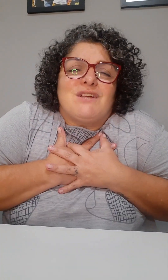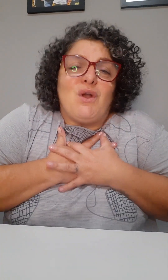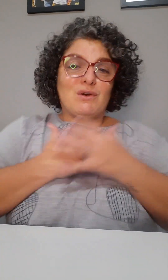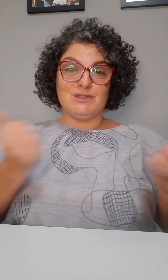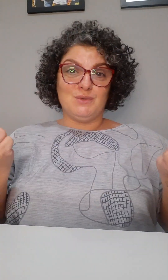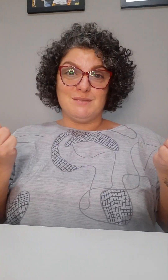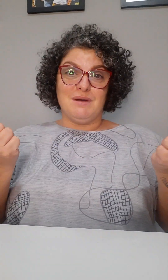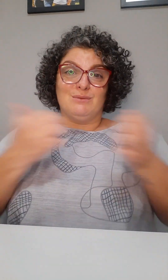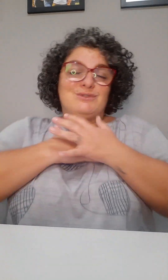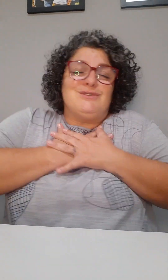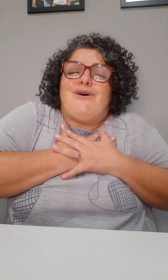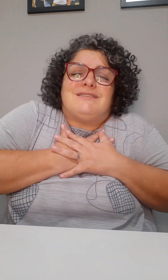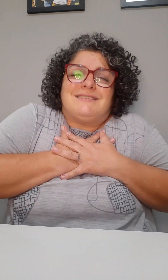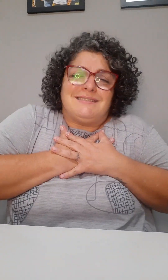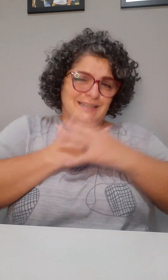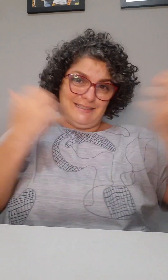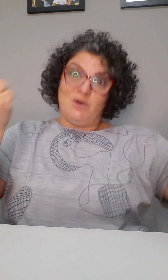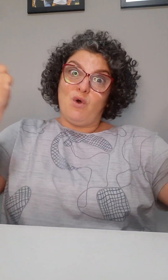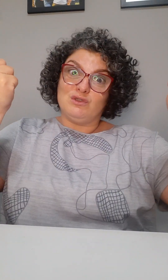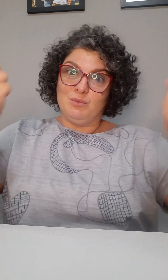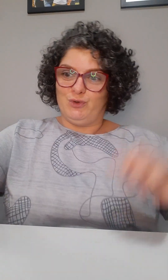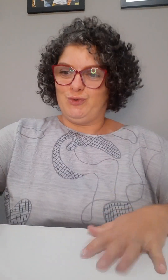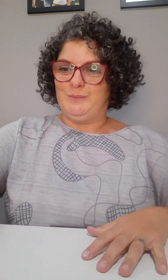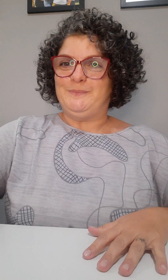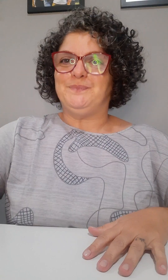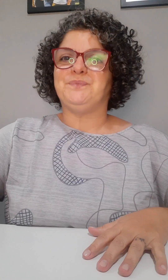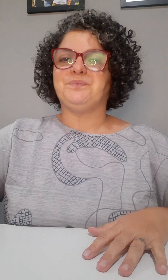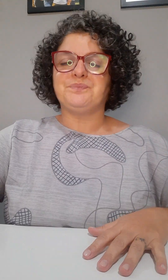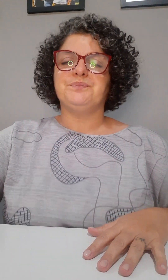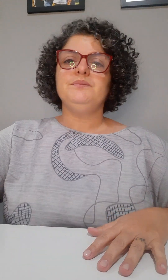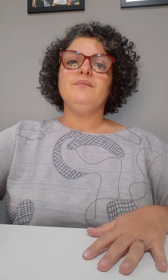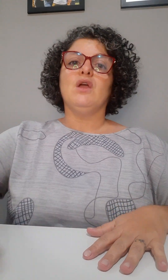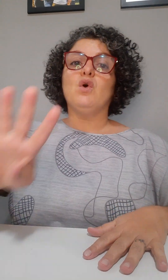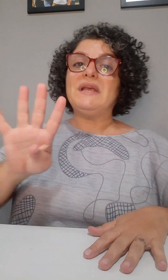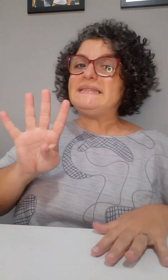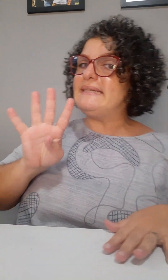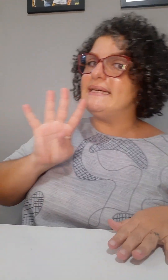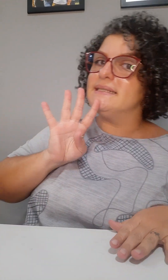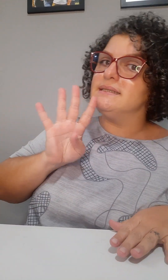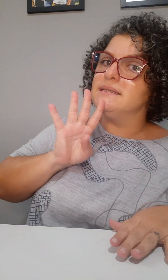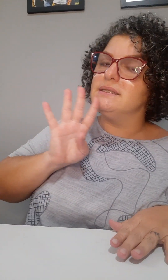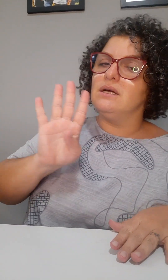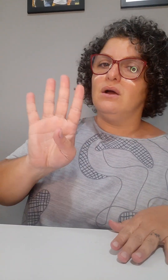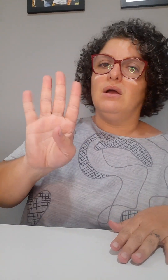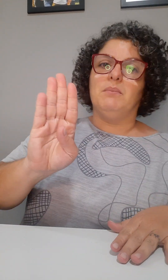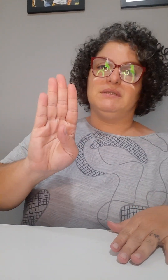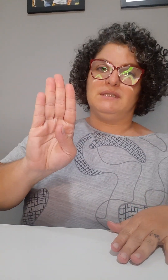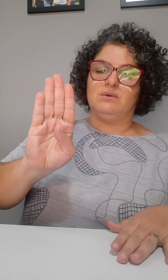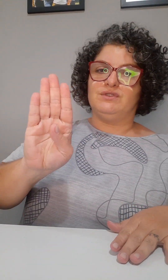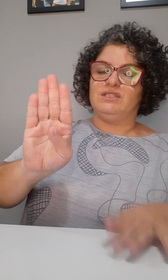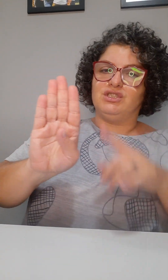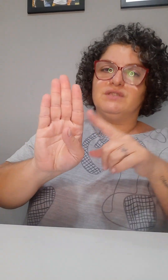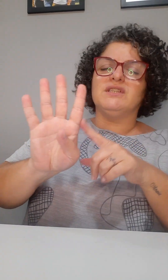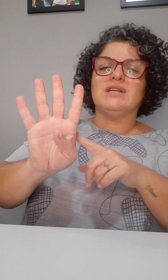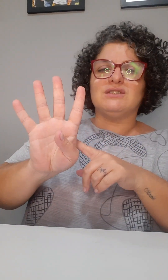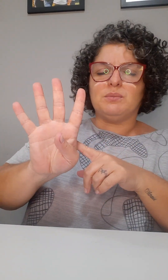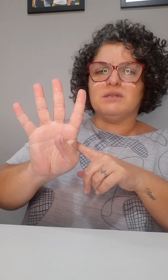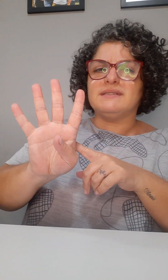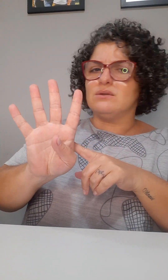Coloco as duas mãos. Nossa, quer dizer que eu gosto muito. Conhecer. Pode ser com os dedinhos fechados ou pode ser com os